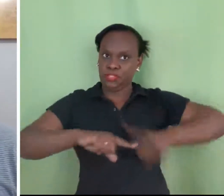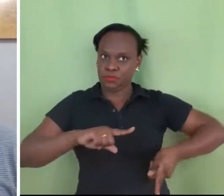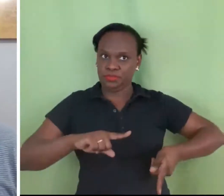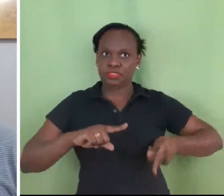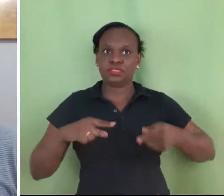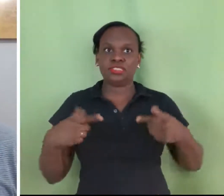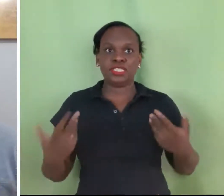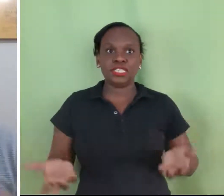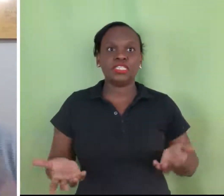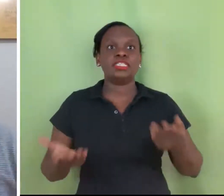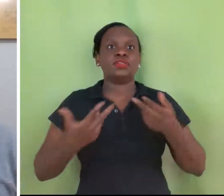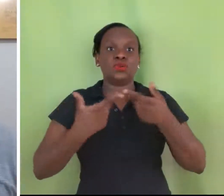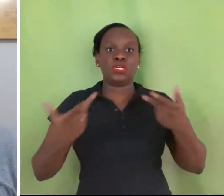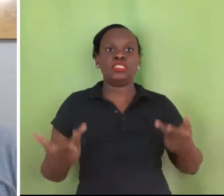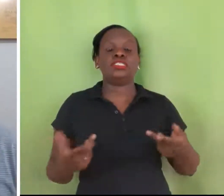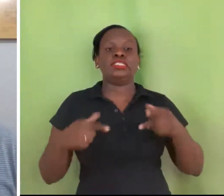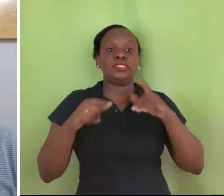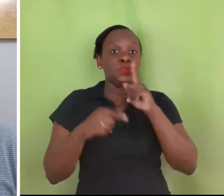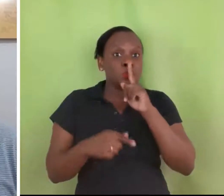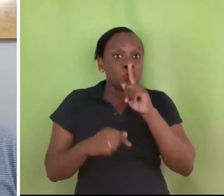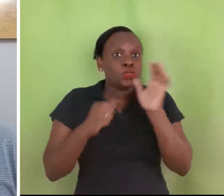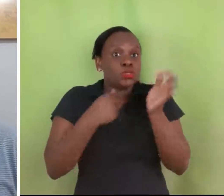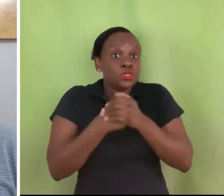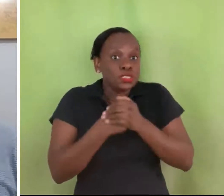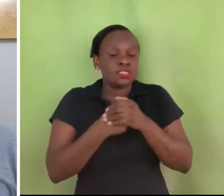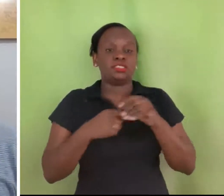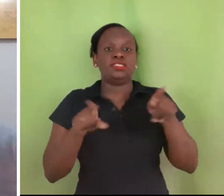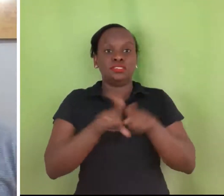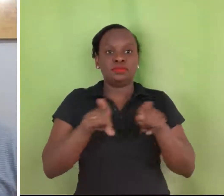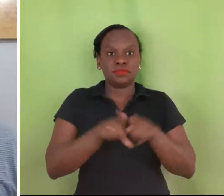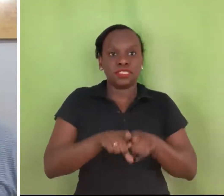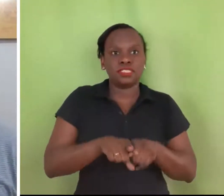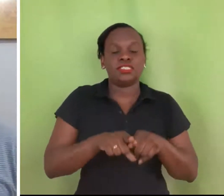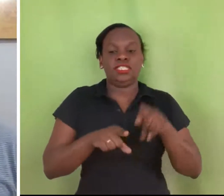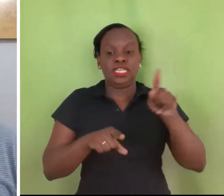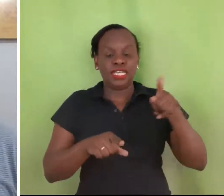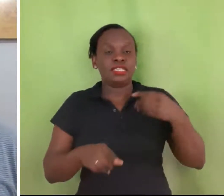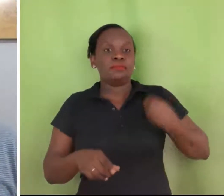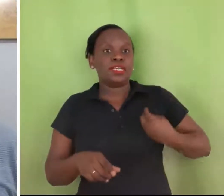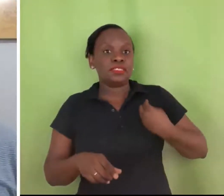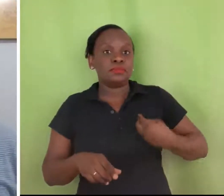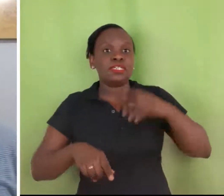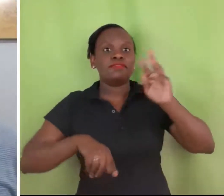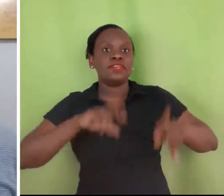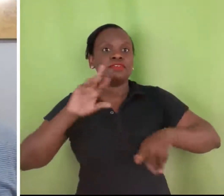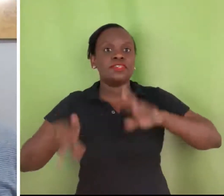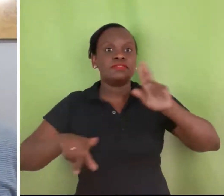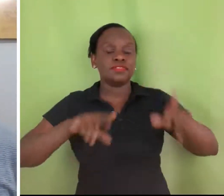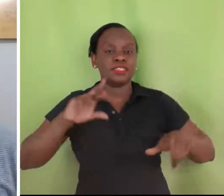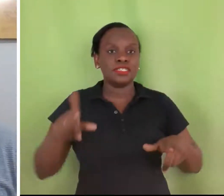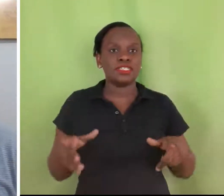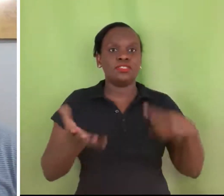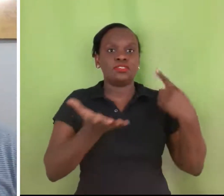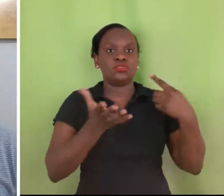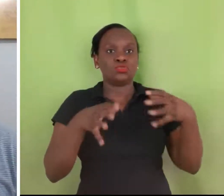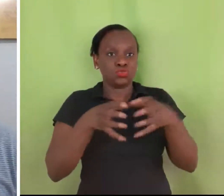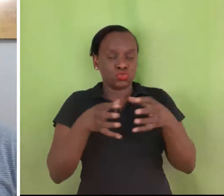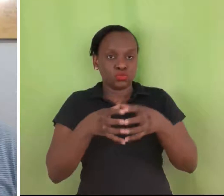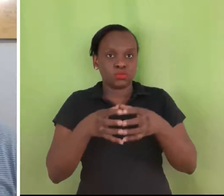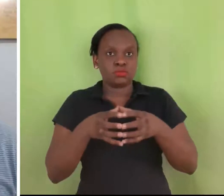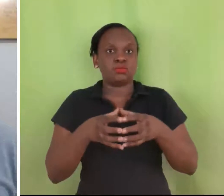né, esse tipo de coisa, fizeram as reuniões secretas, tinham como participantes diferentes lá, né, da